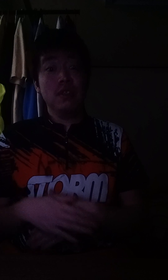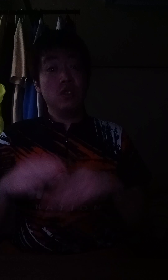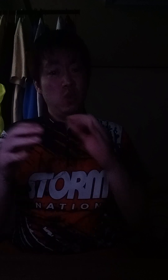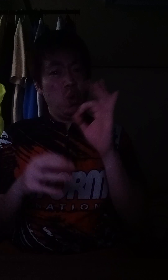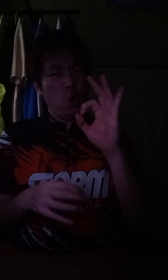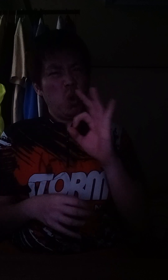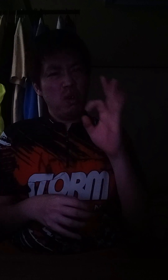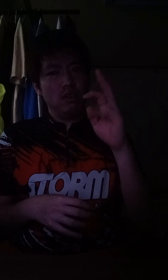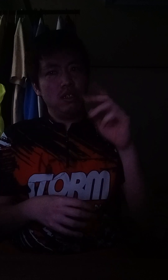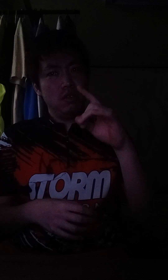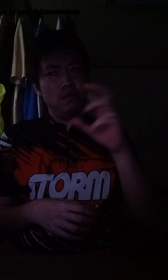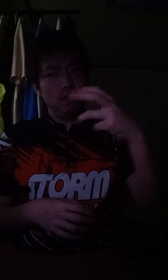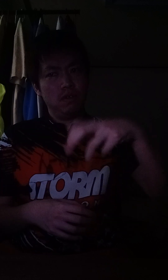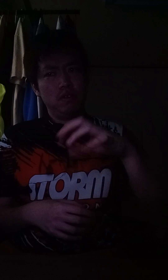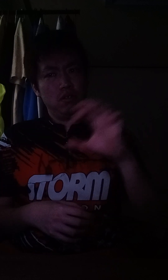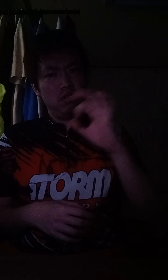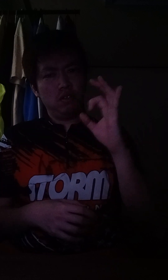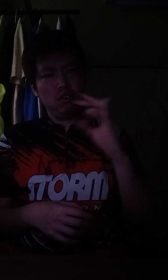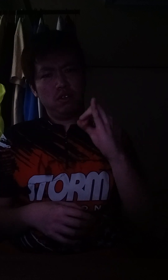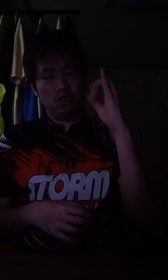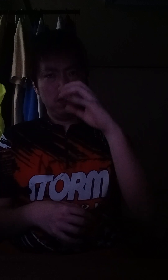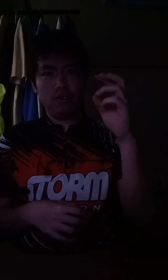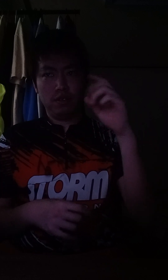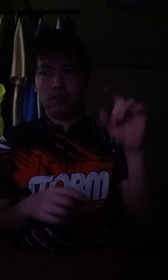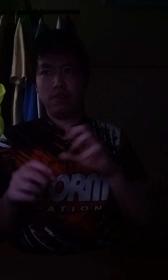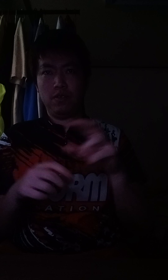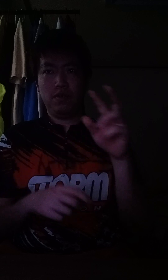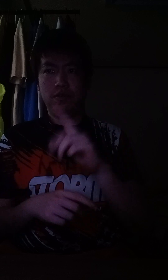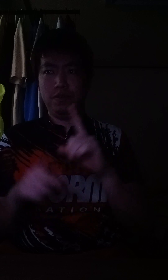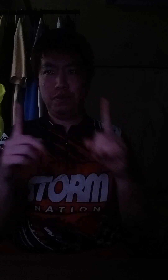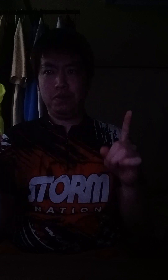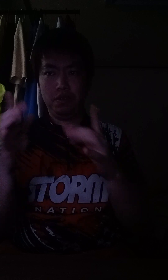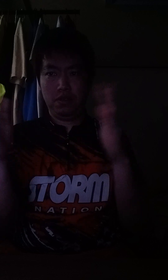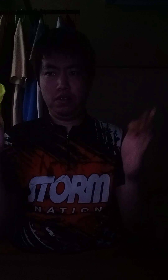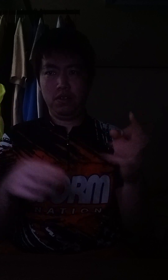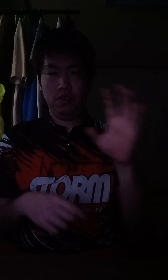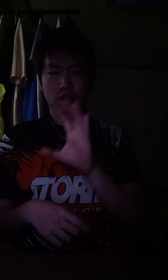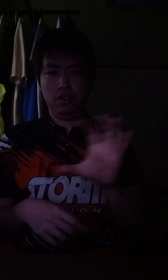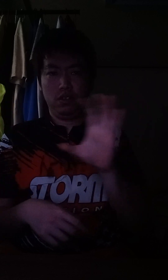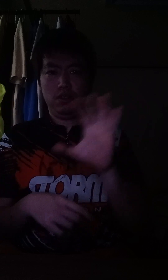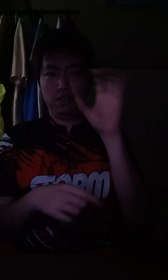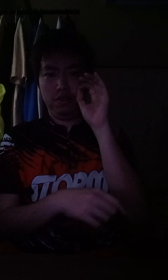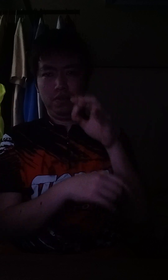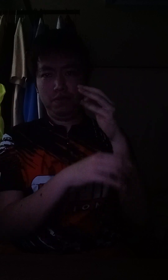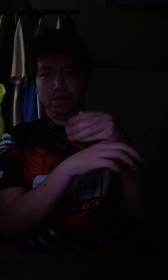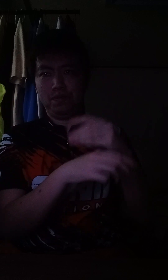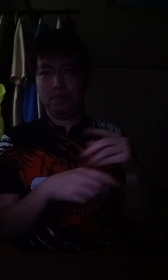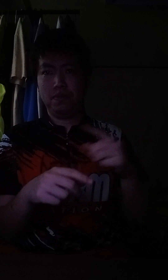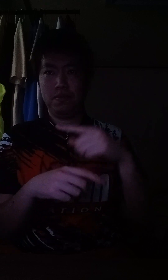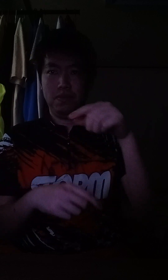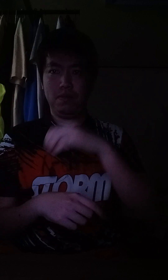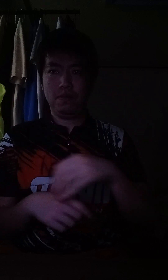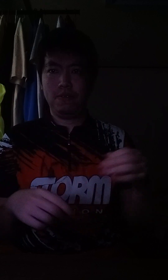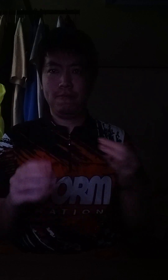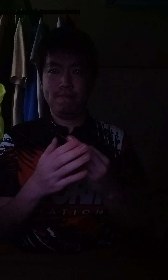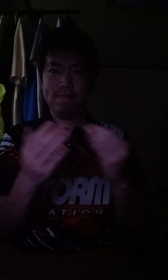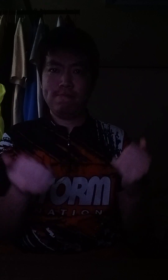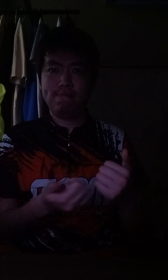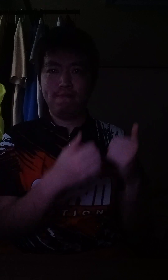노로바이러스에 걸린 승현이는 전염 위험이 있어 1인 병실을 쓰게 됐는데요. 그동안 승현이가 잘 견뎌낸